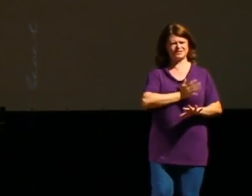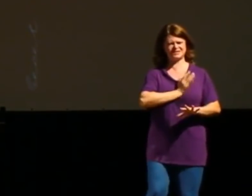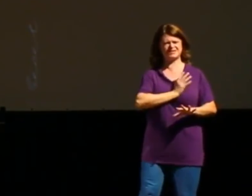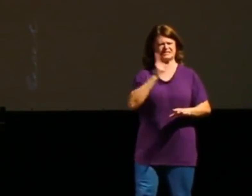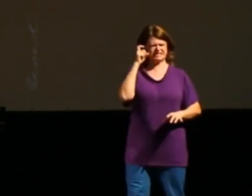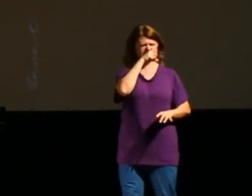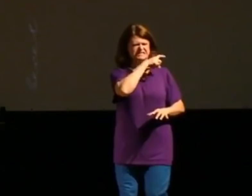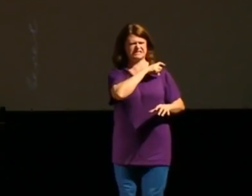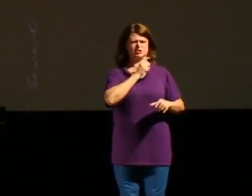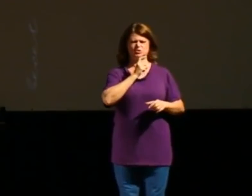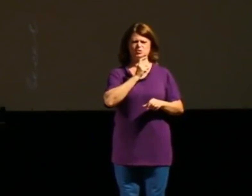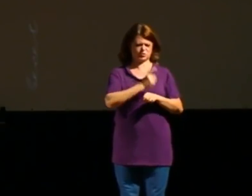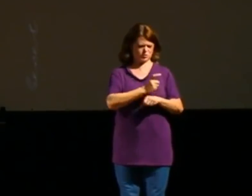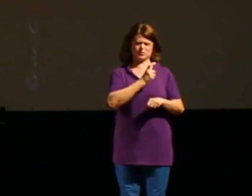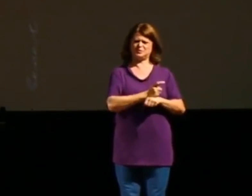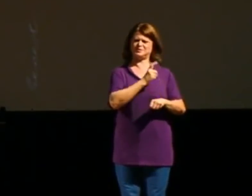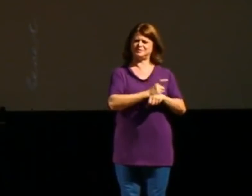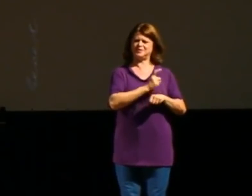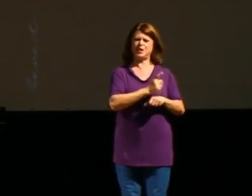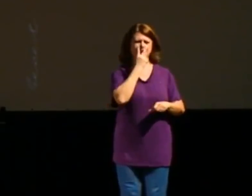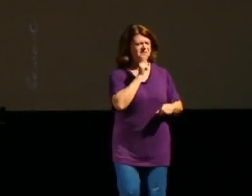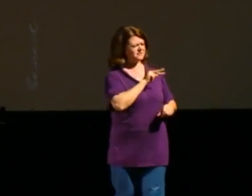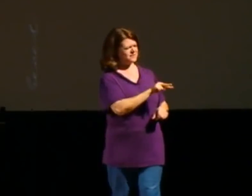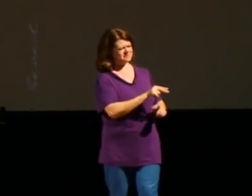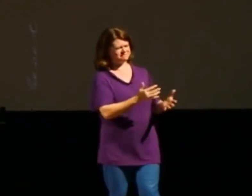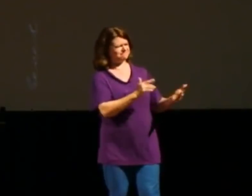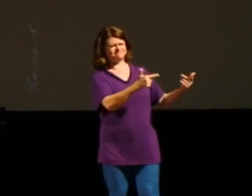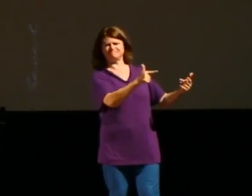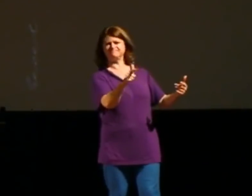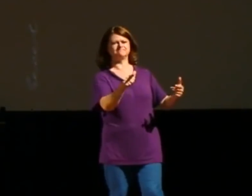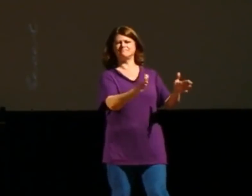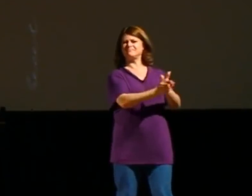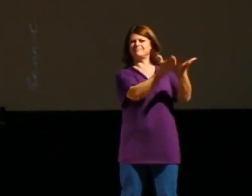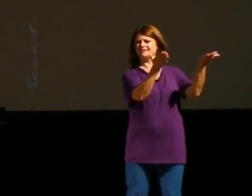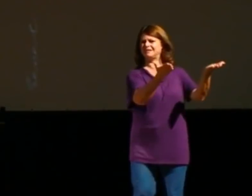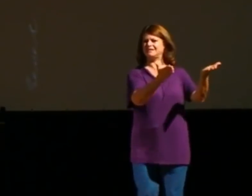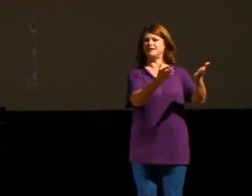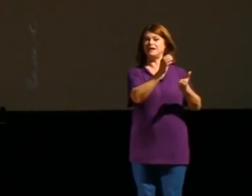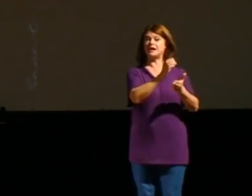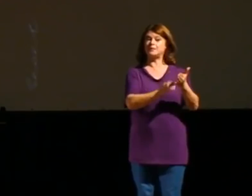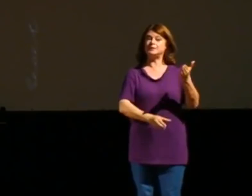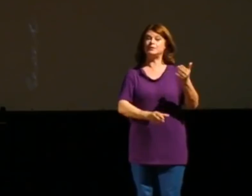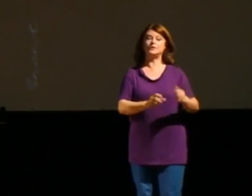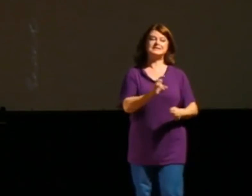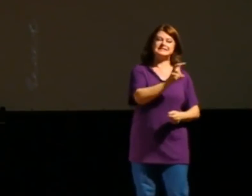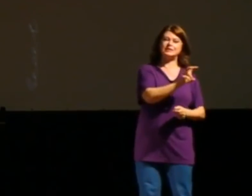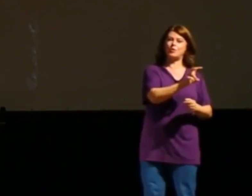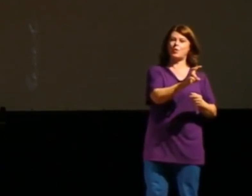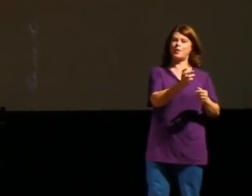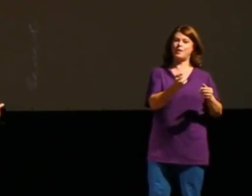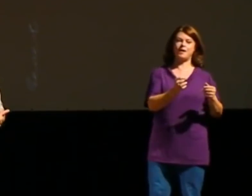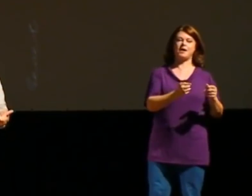onde você não encontra Deus fazendo milagre. No capítulo 5, no